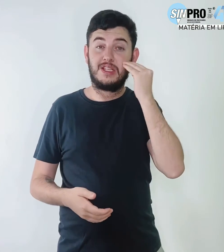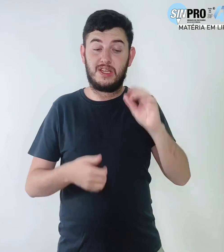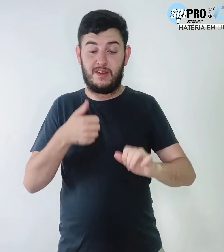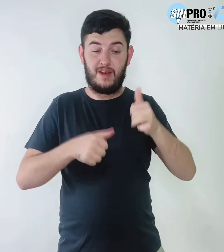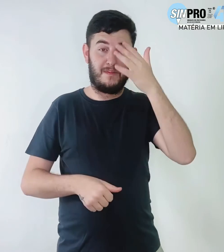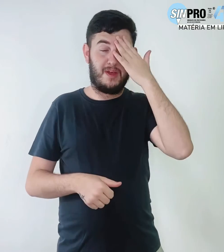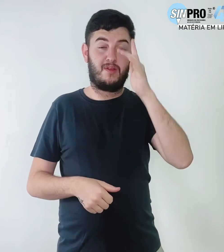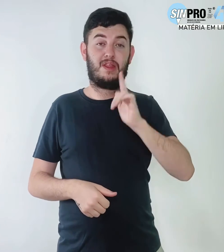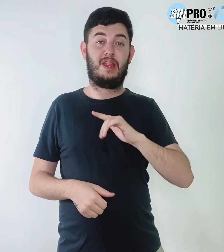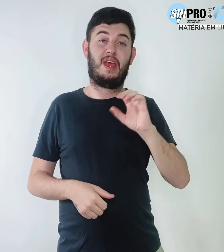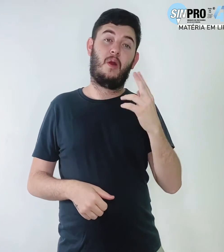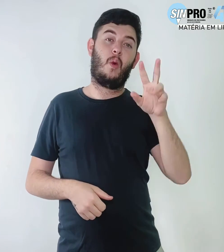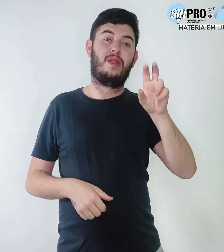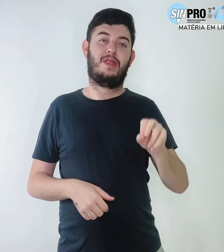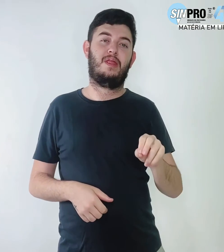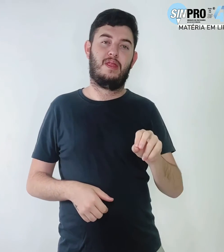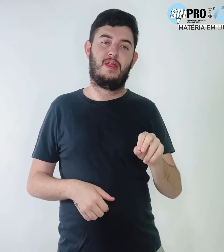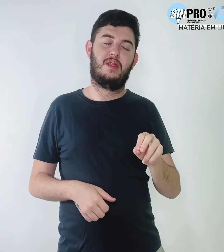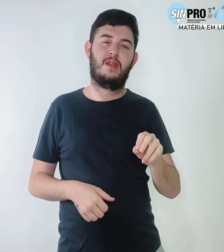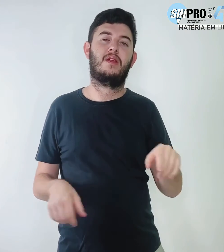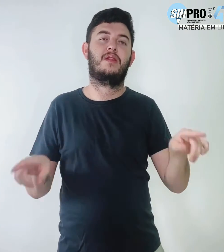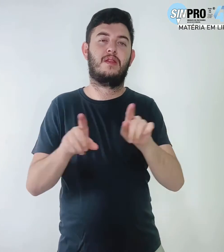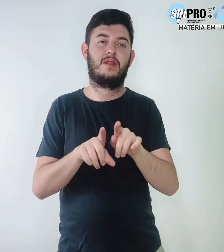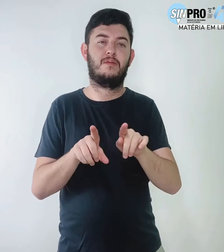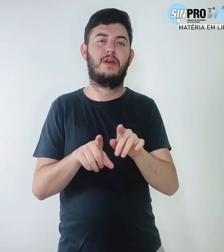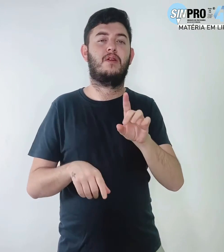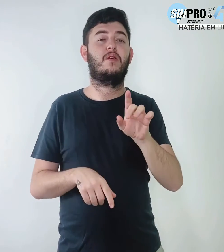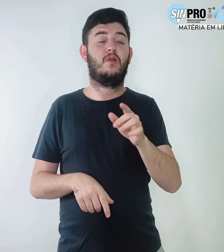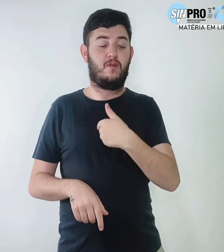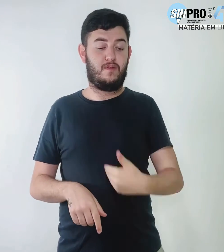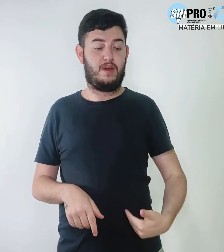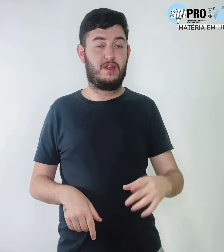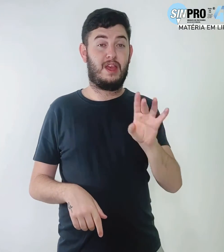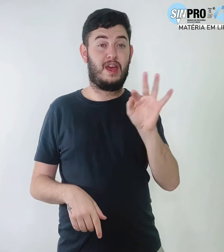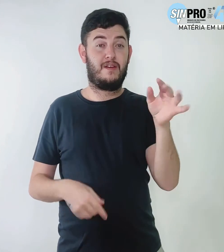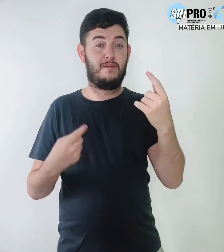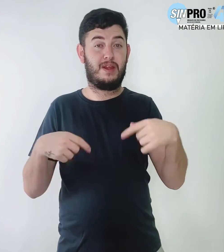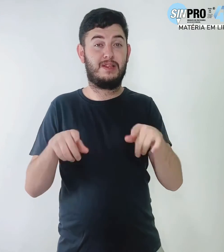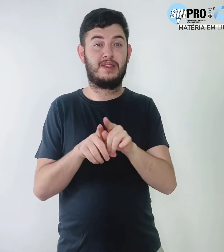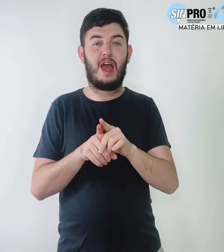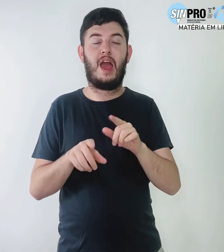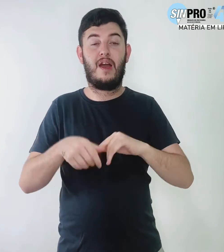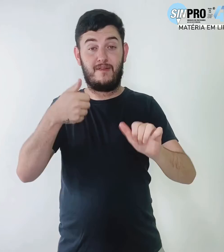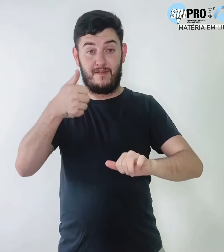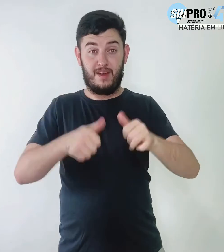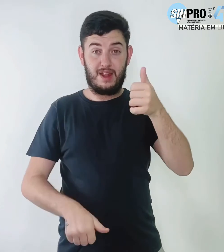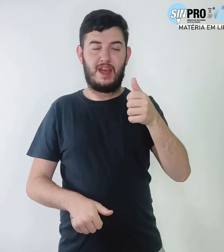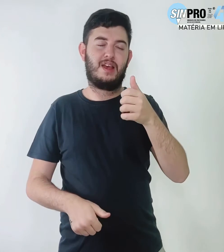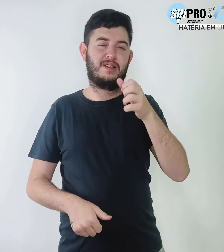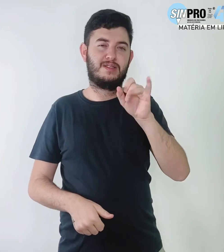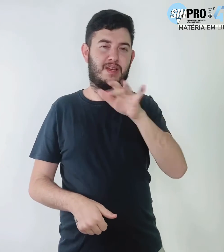testagens. O GDF precisa ampliar muito a testagem, organizar a rede para fazer